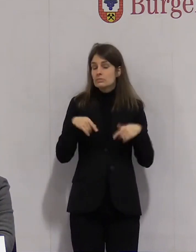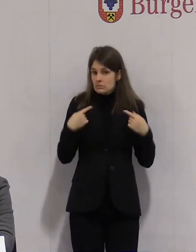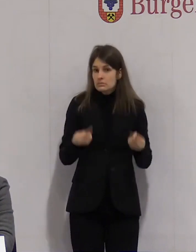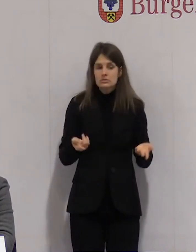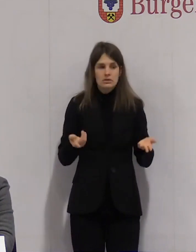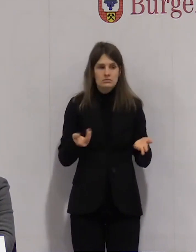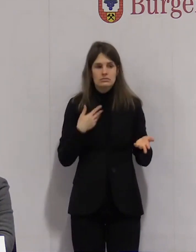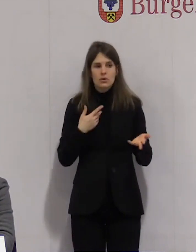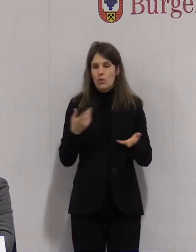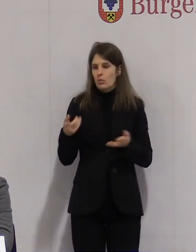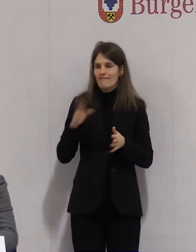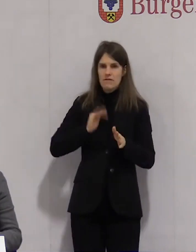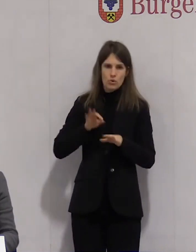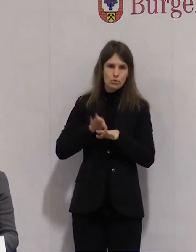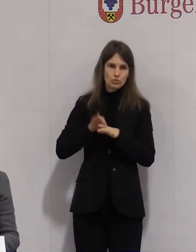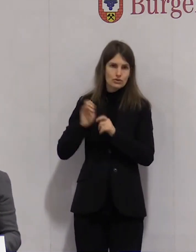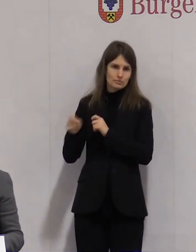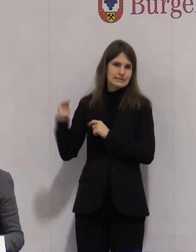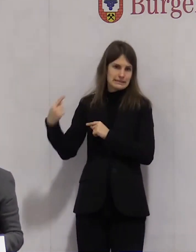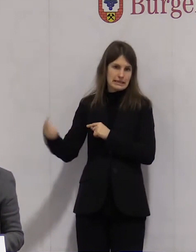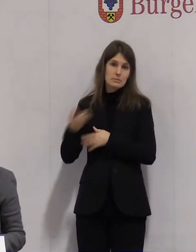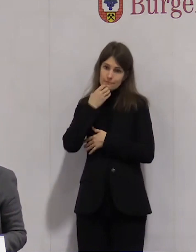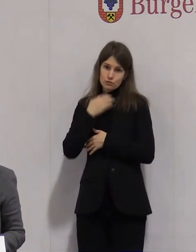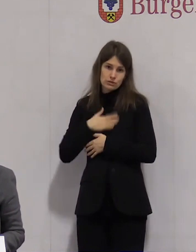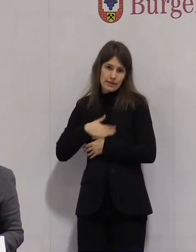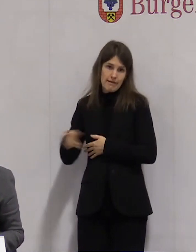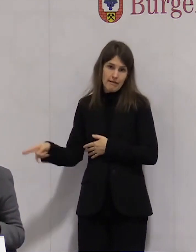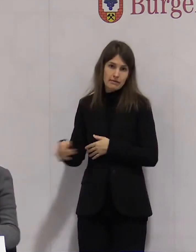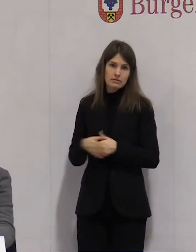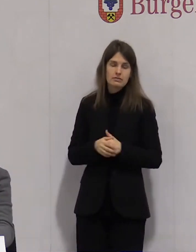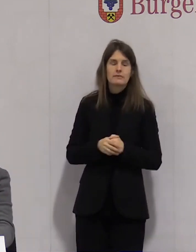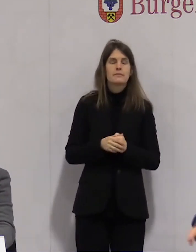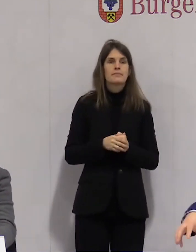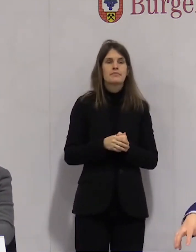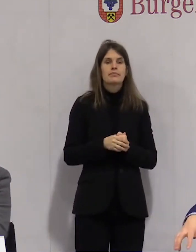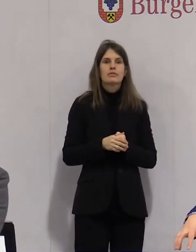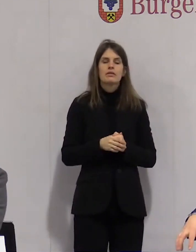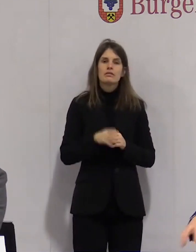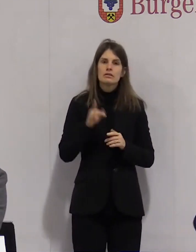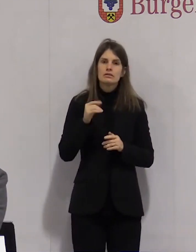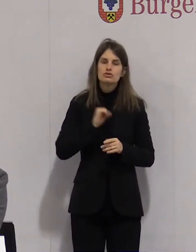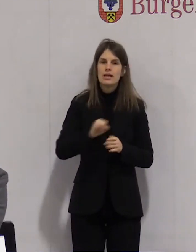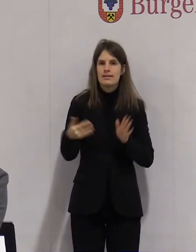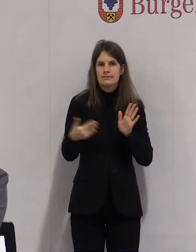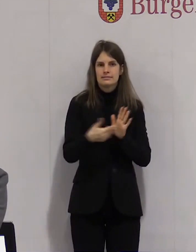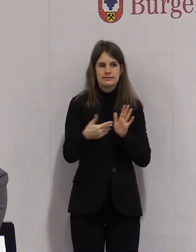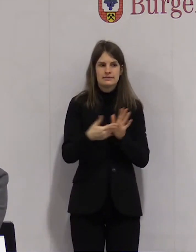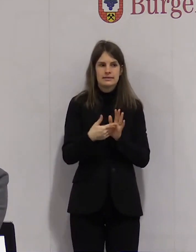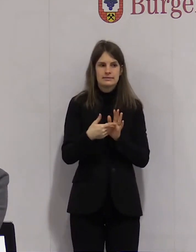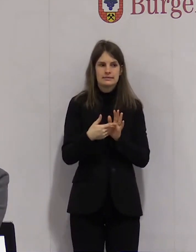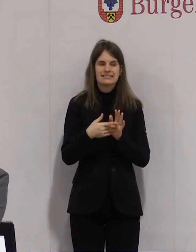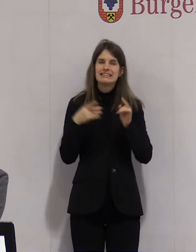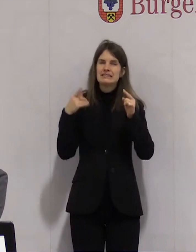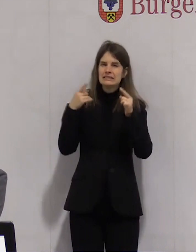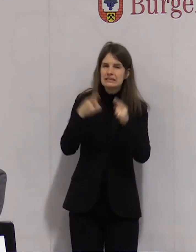eine philosophie die sie vor doch schmidt ja aufrecht erhalten und dass es uns trotz der hohen zahl auf gelungen dass sie stellt es eigentlich